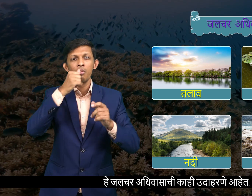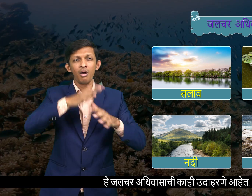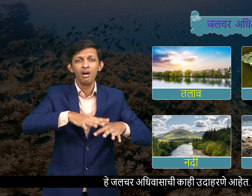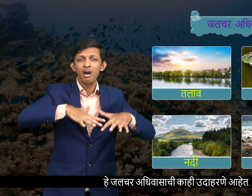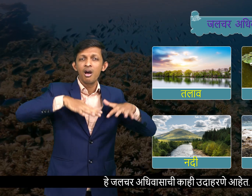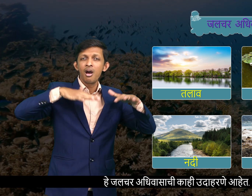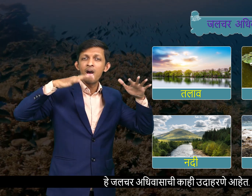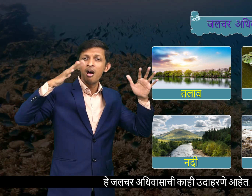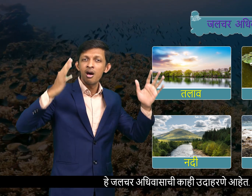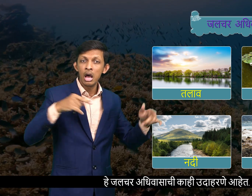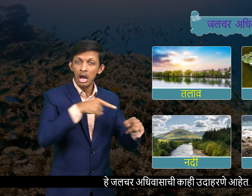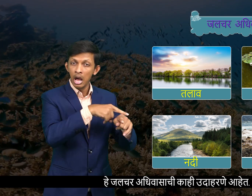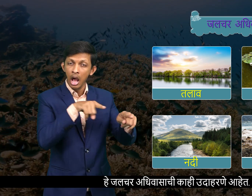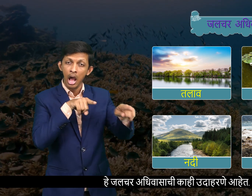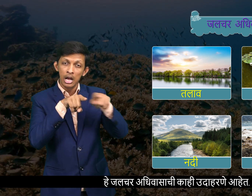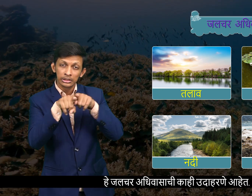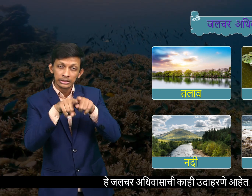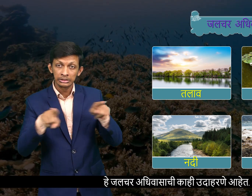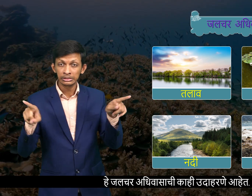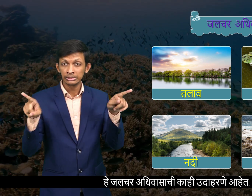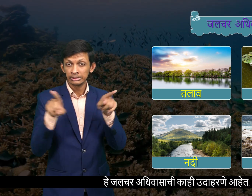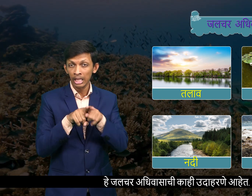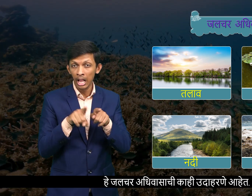जलचर अधिवासाची काही उदाहरणे आहेत.